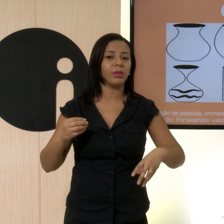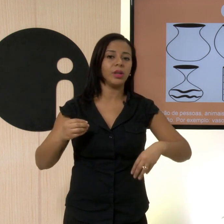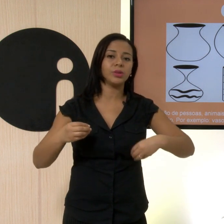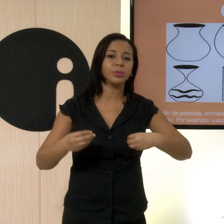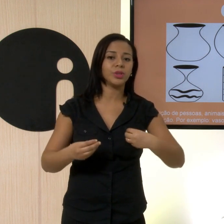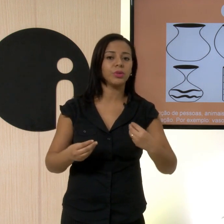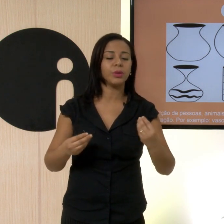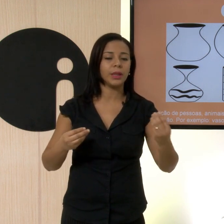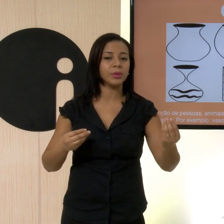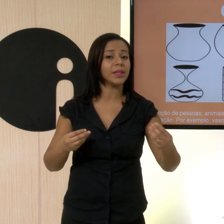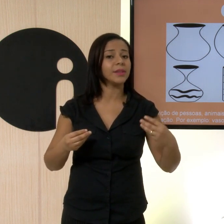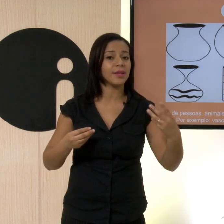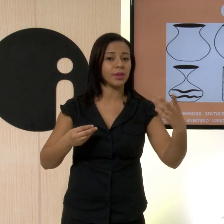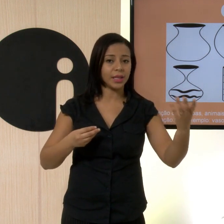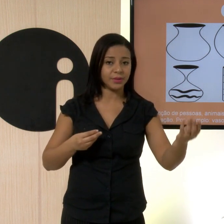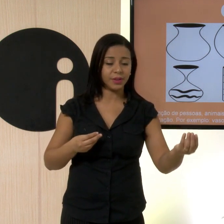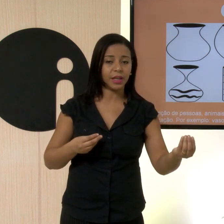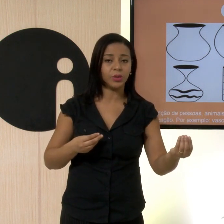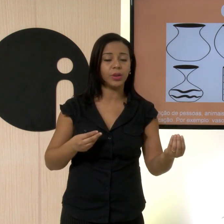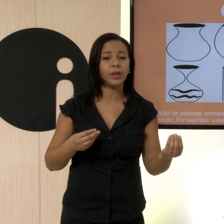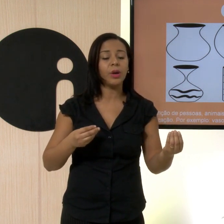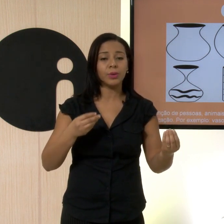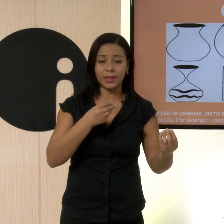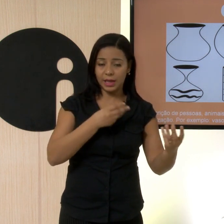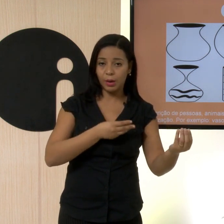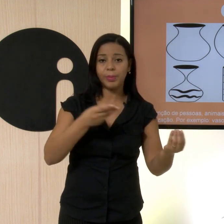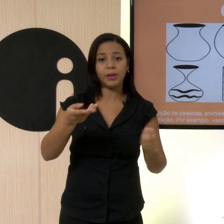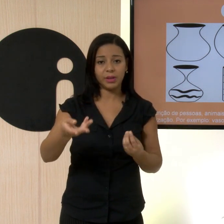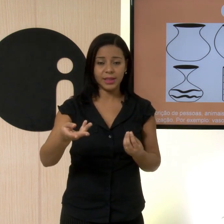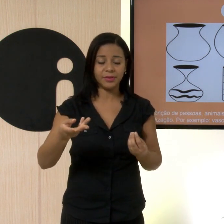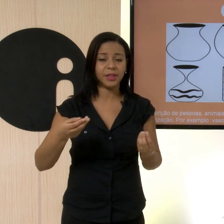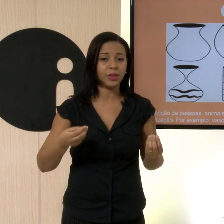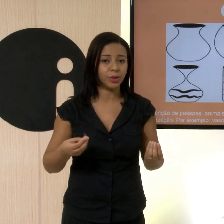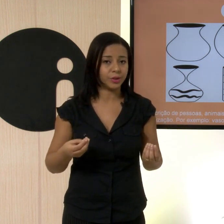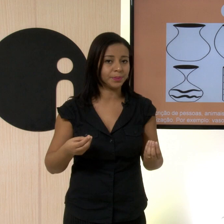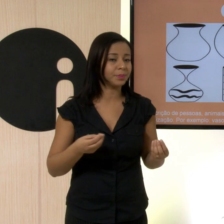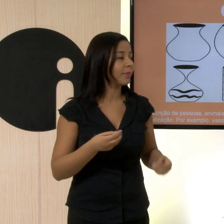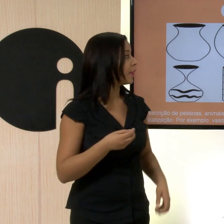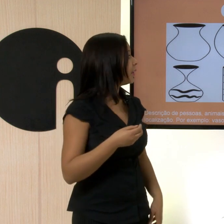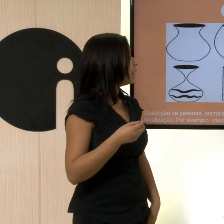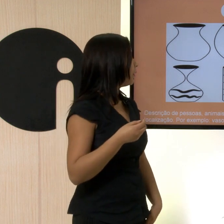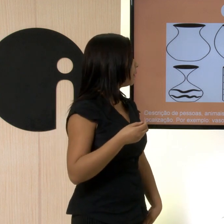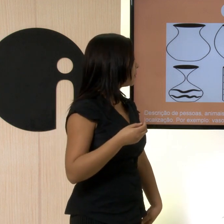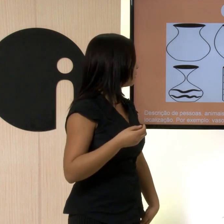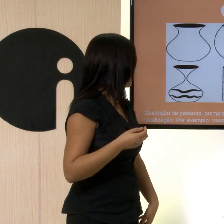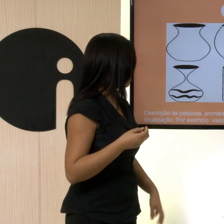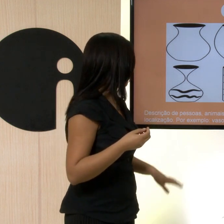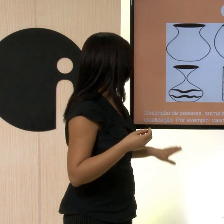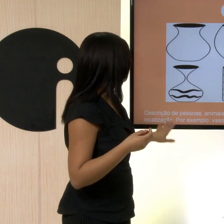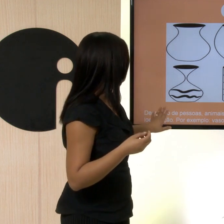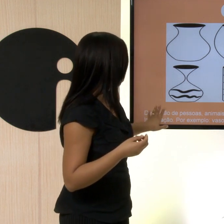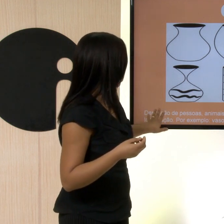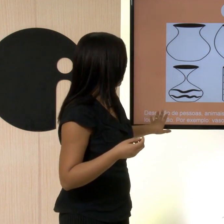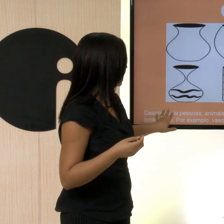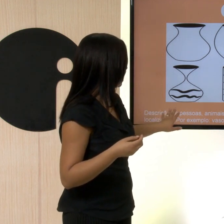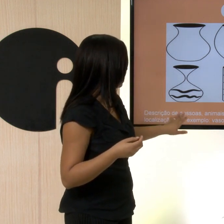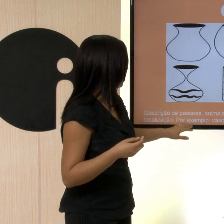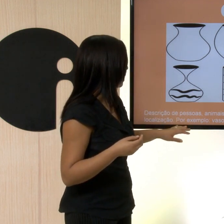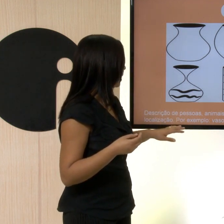Nós substituímos, às vezes, o sinal pelo classificador. Então, vamos ver a descrição aqui